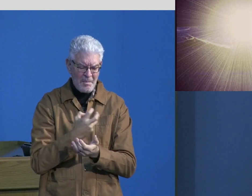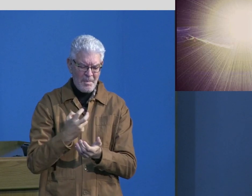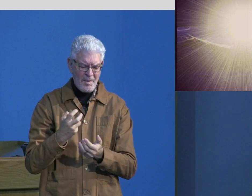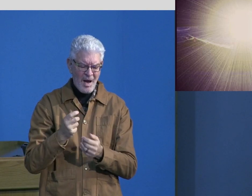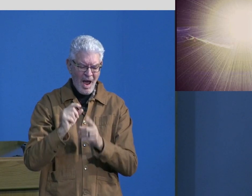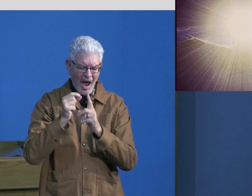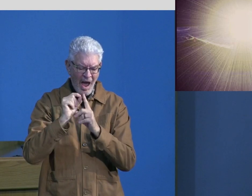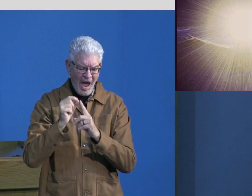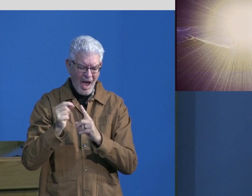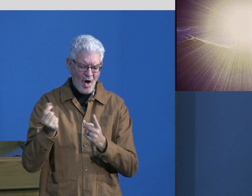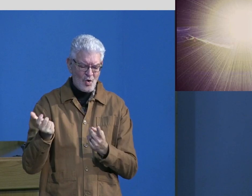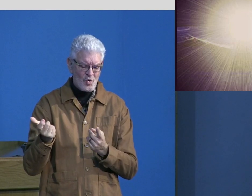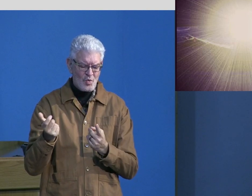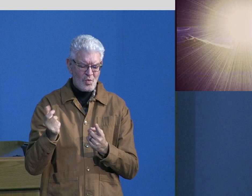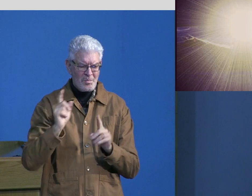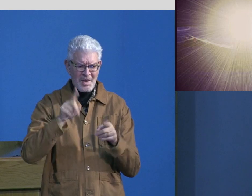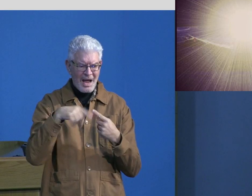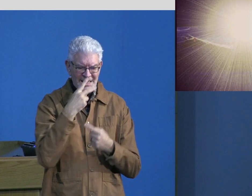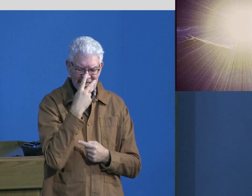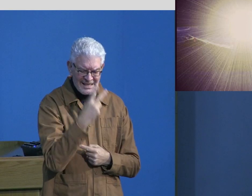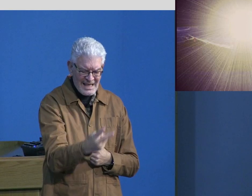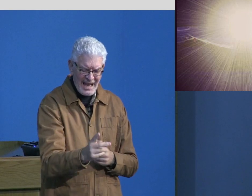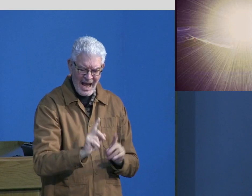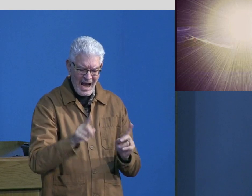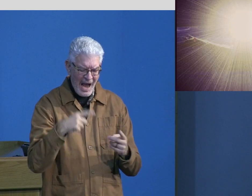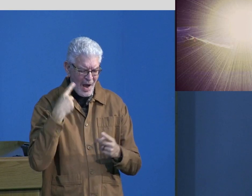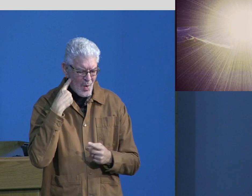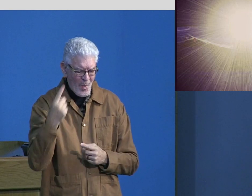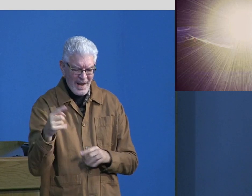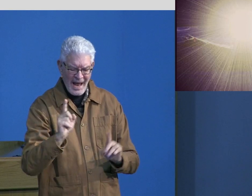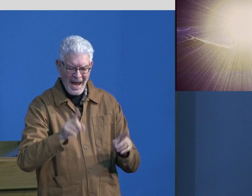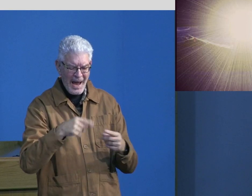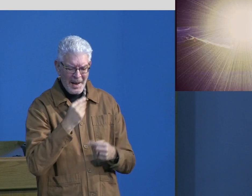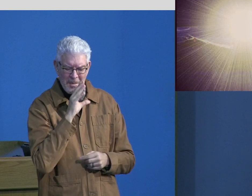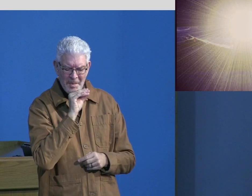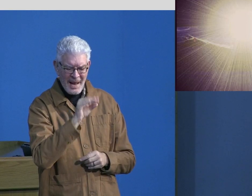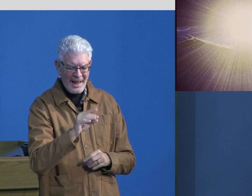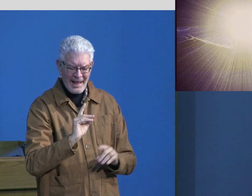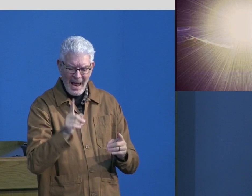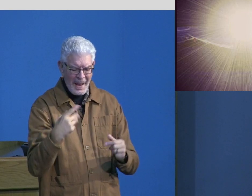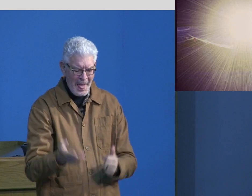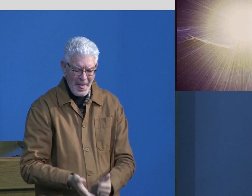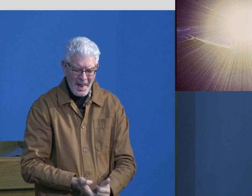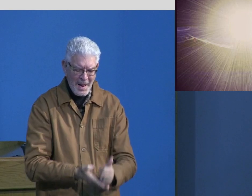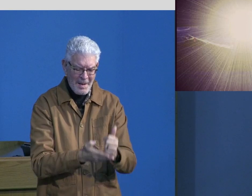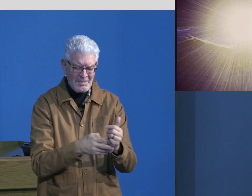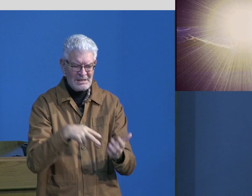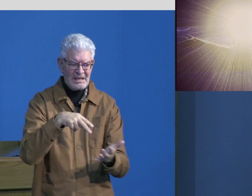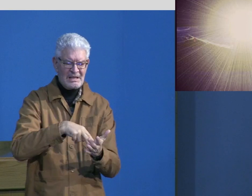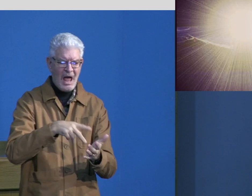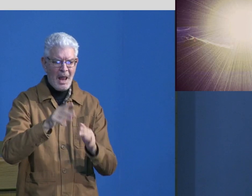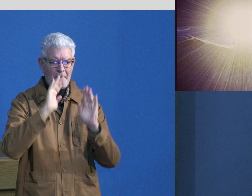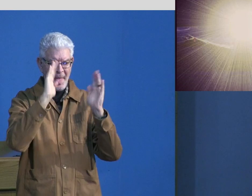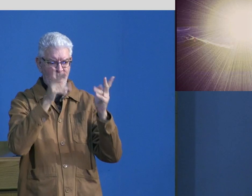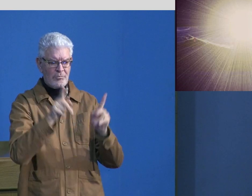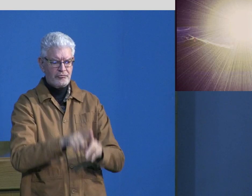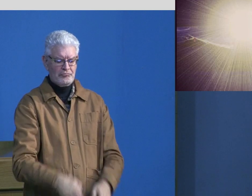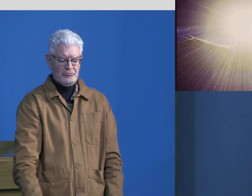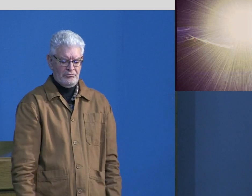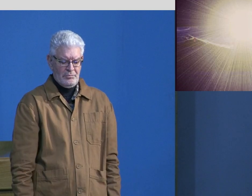nie. Afbeeldings van klip en van hout. Hy kan nie met hom praat nie, hy kan jou nie help nie, hy staan net daar soos